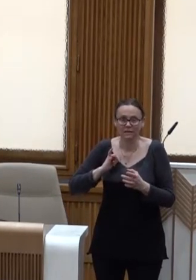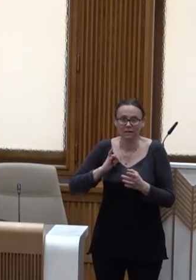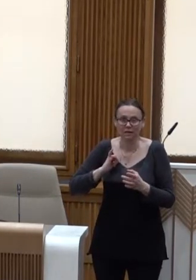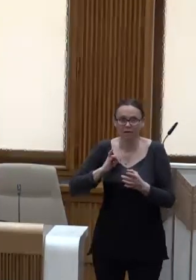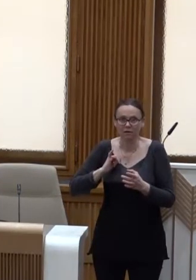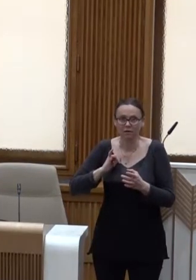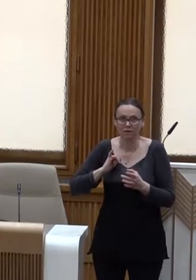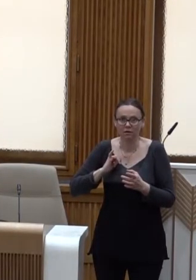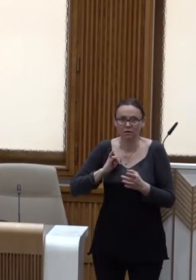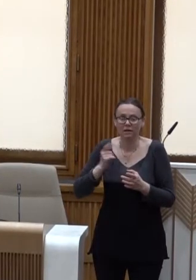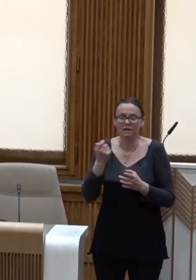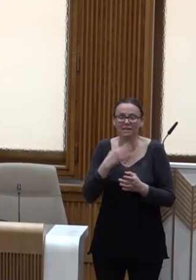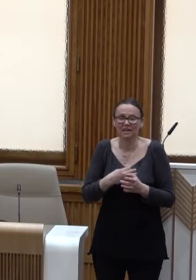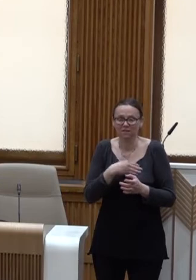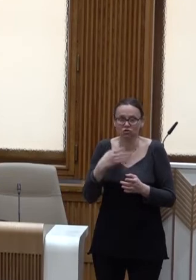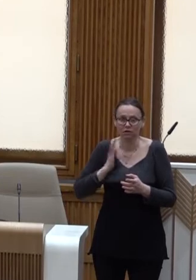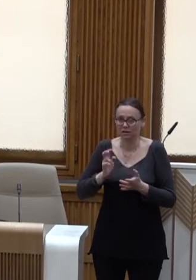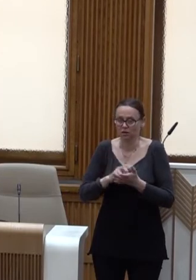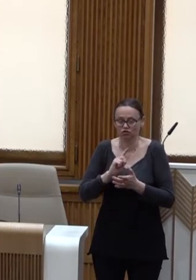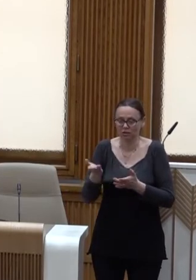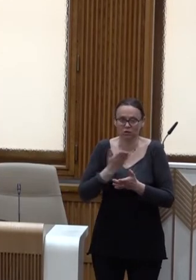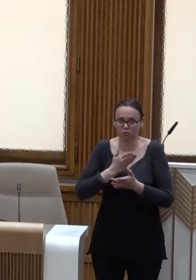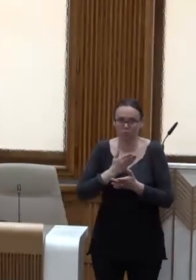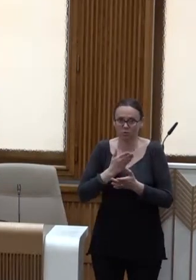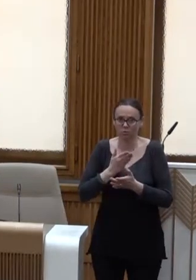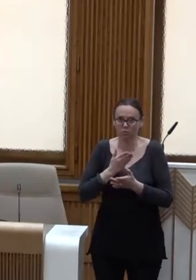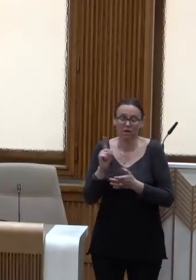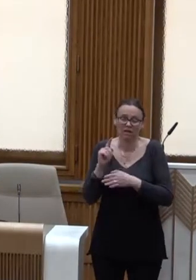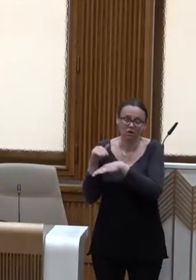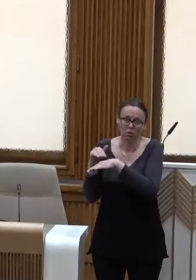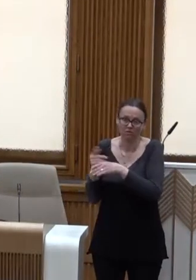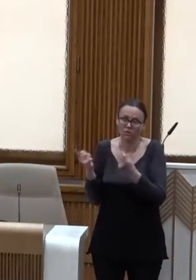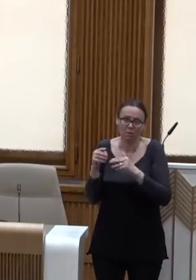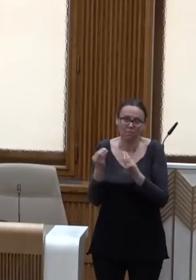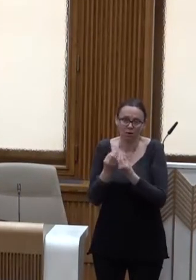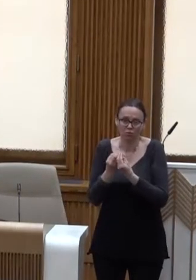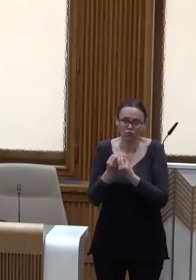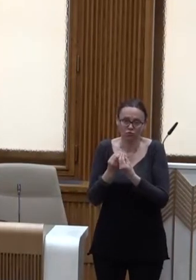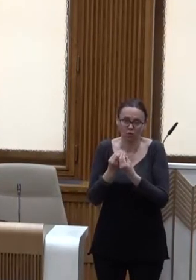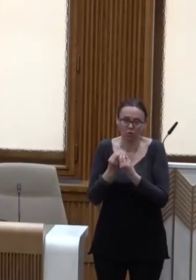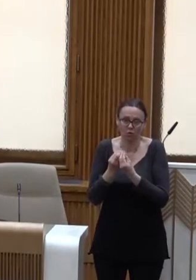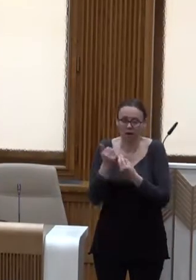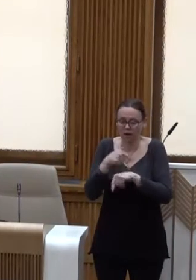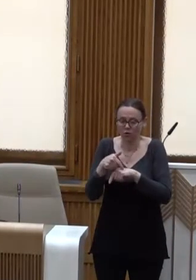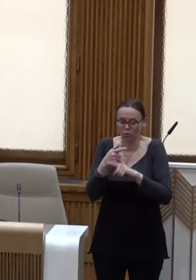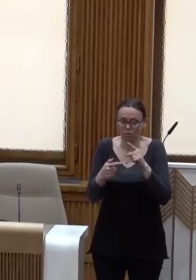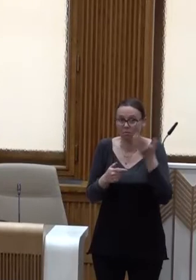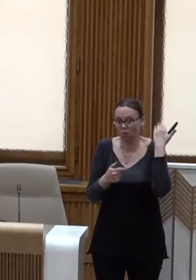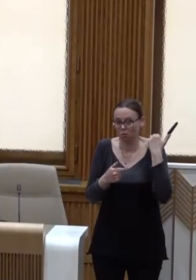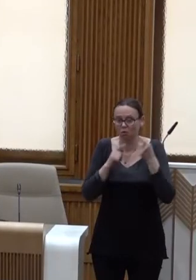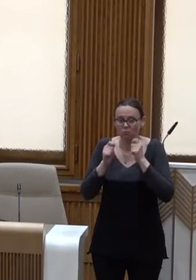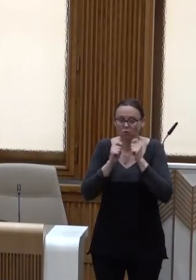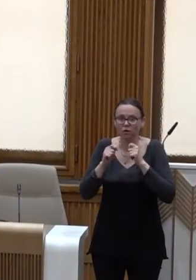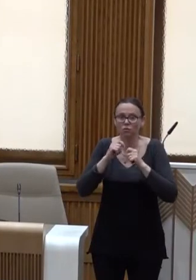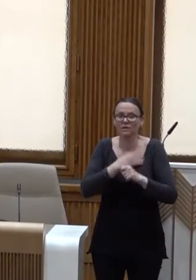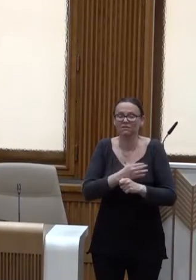z hrvaške strani še ni dobil, ker pač meni obvestil ali pa je v gneči. Pred kako uro pol sem govoril s hrvaškim predsednikom